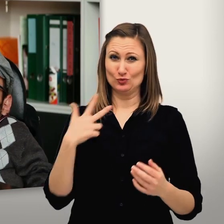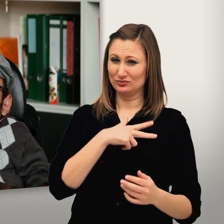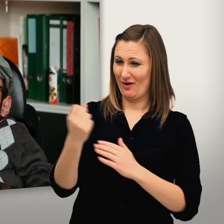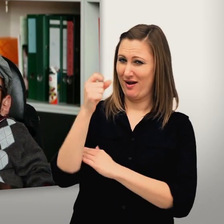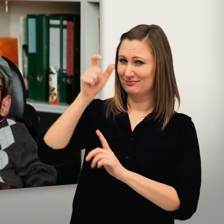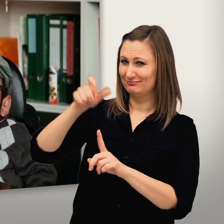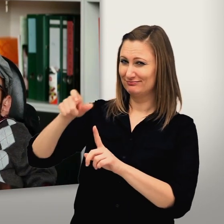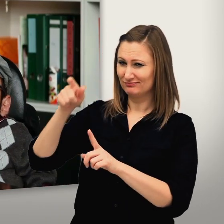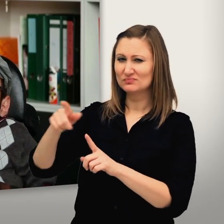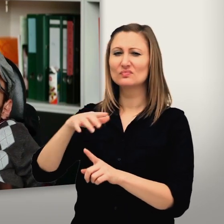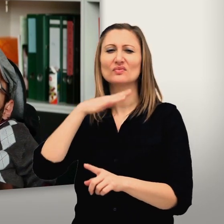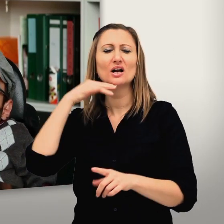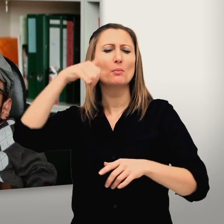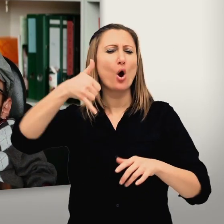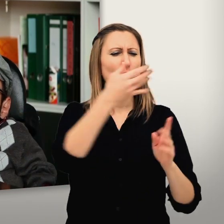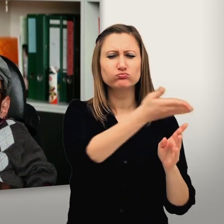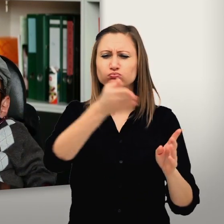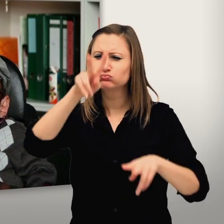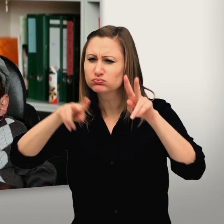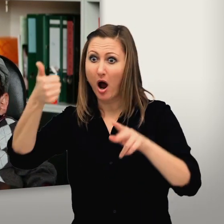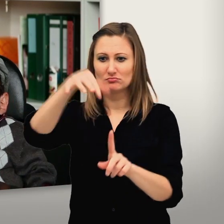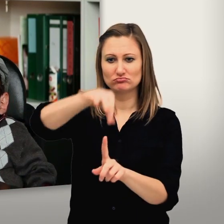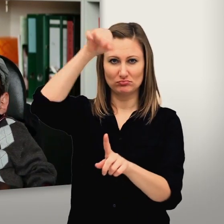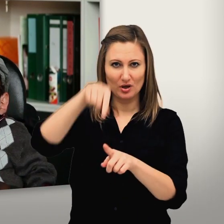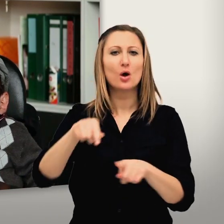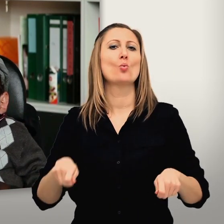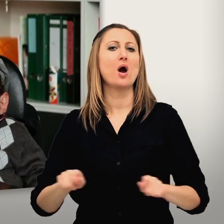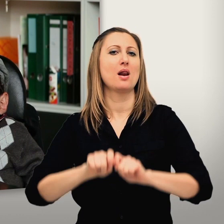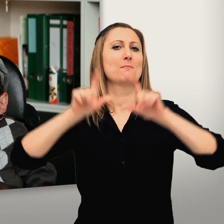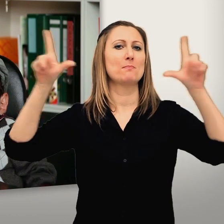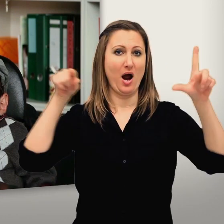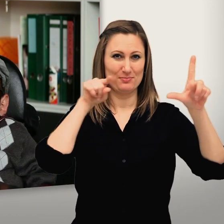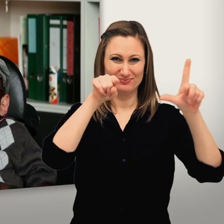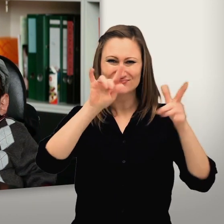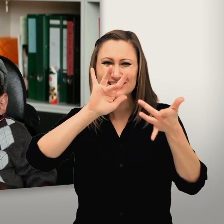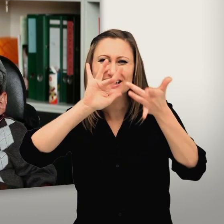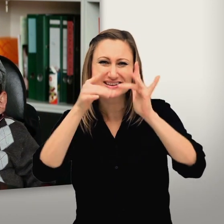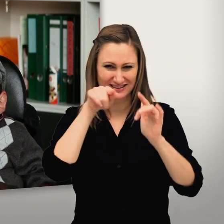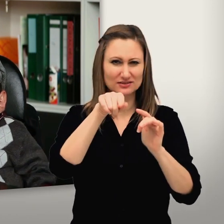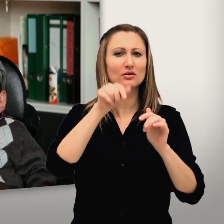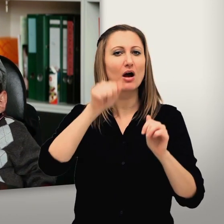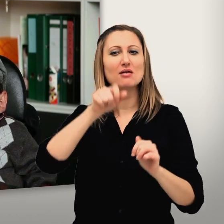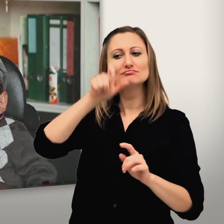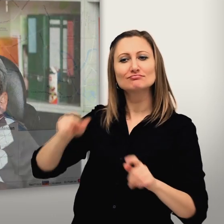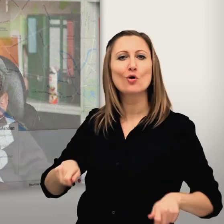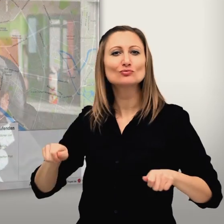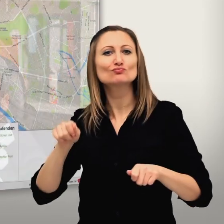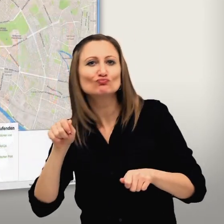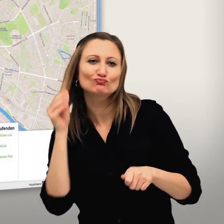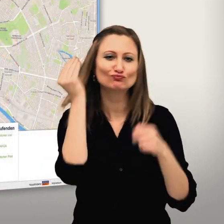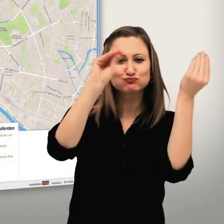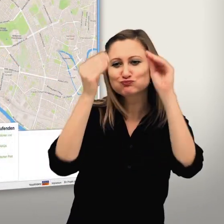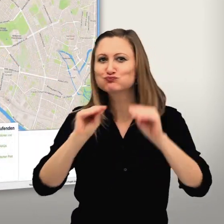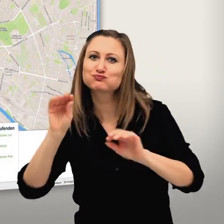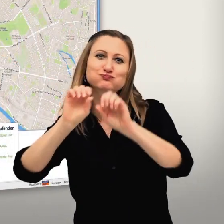Eines der Projekte der Sozialhelden nennt sich UiMap.org. Das ist eine Online-Karte für rollstuhlgerechte Orte, auf der Menschen mit